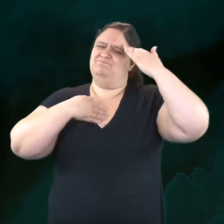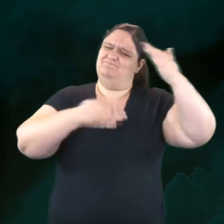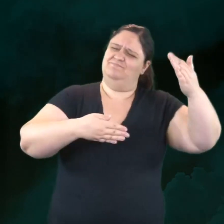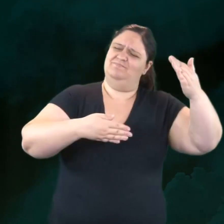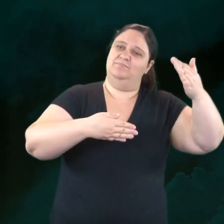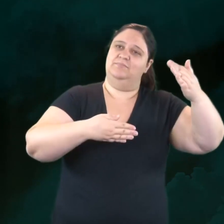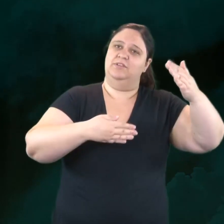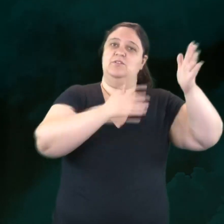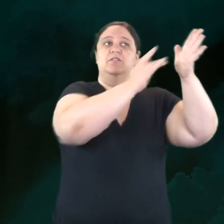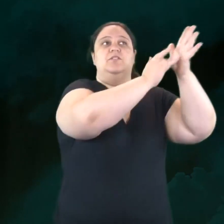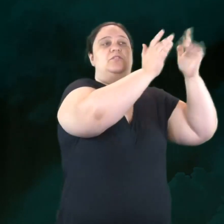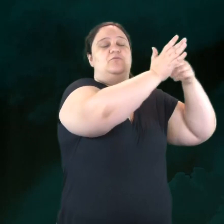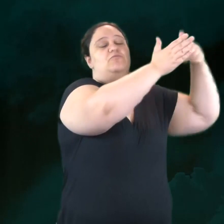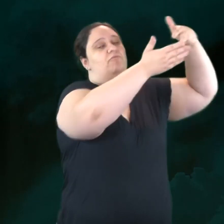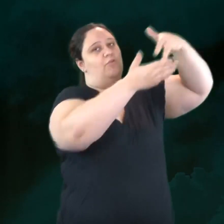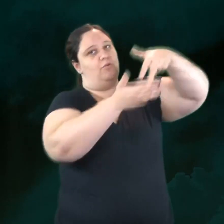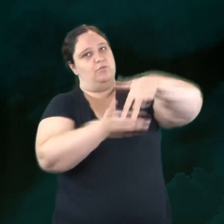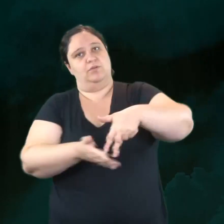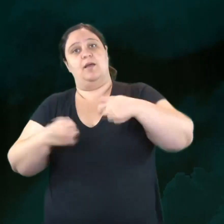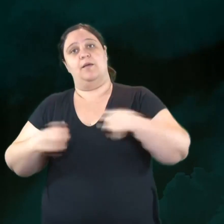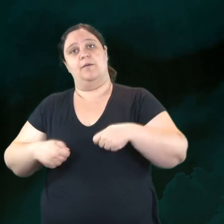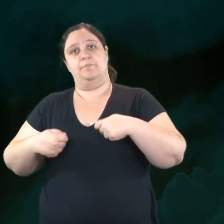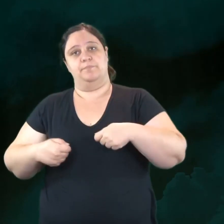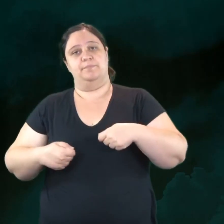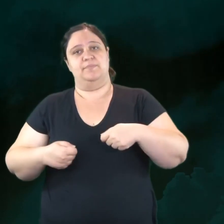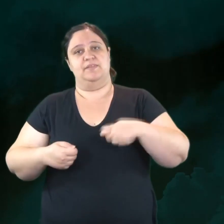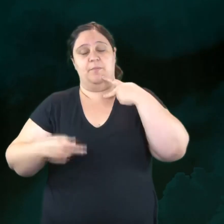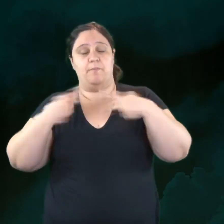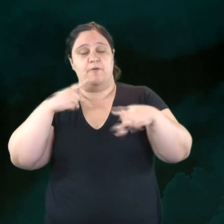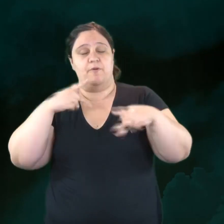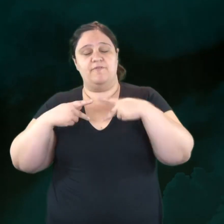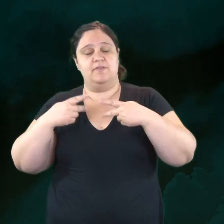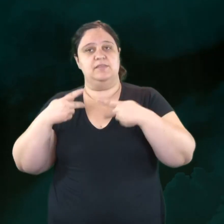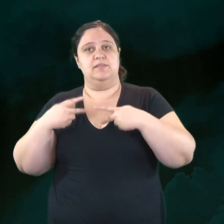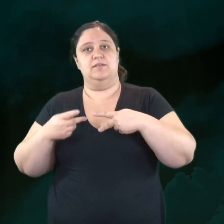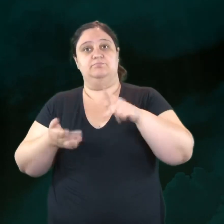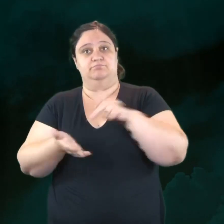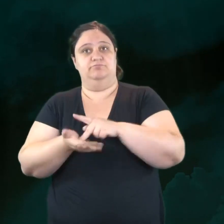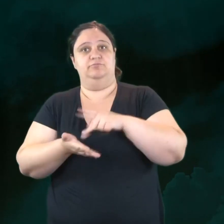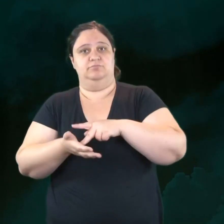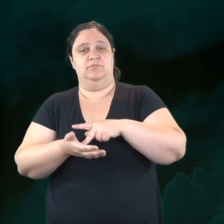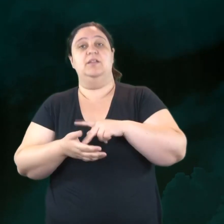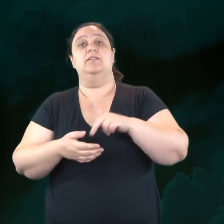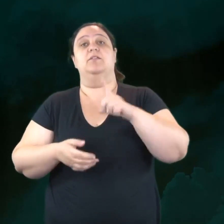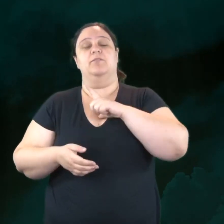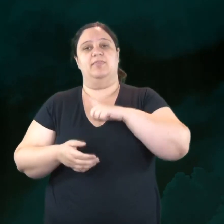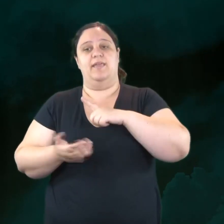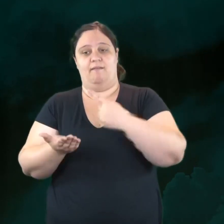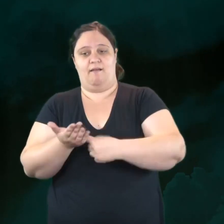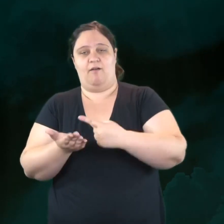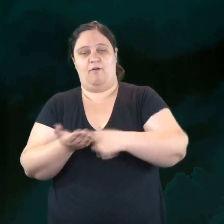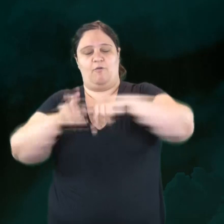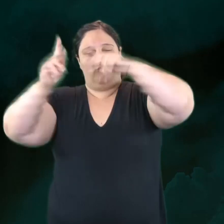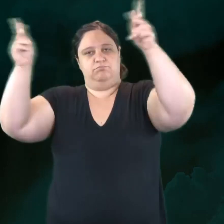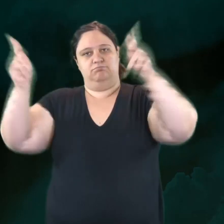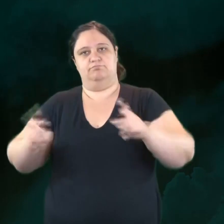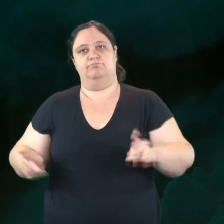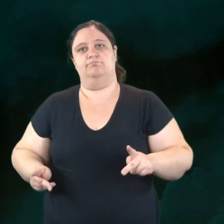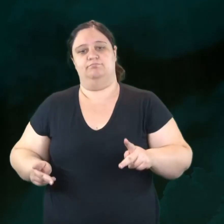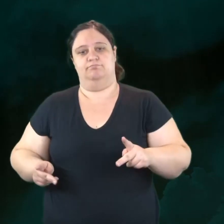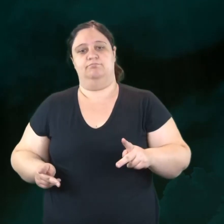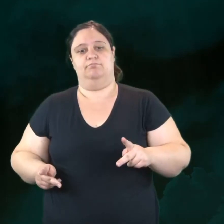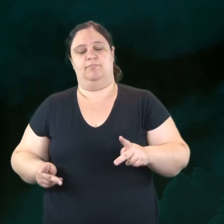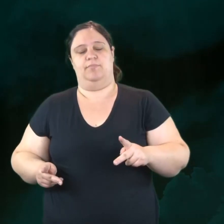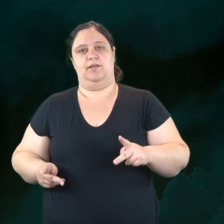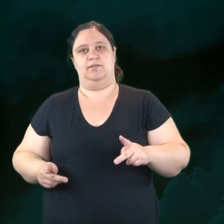irmãos, haverá um acordo de paz. Haverá um grande pacto, uma aliança que será feita